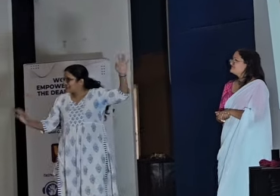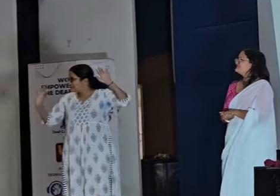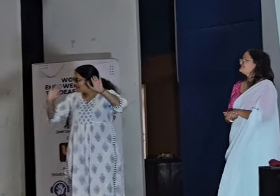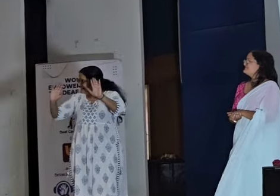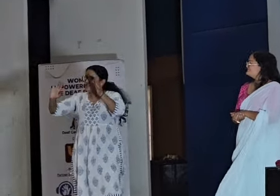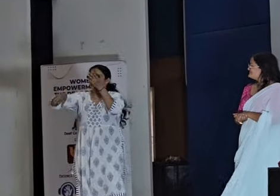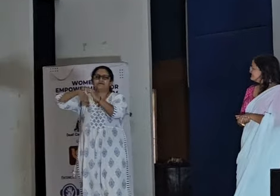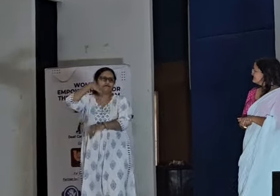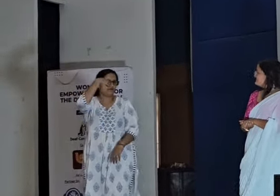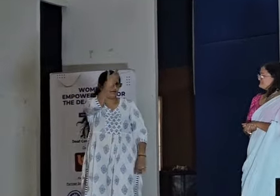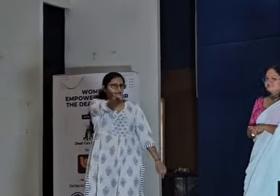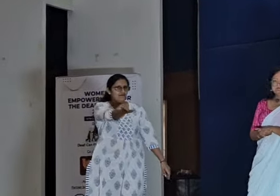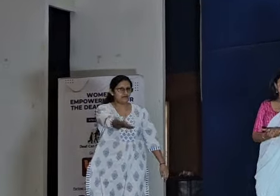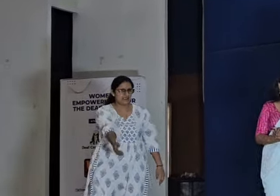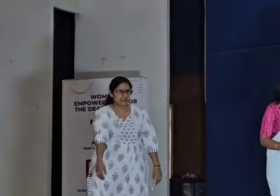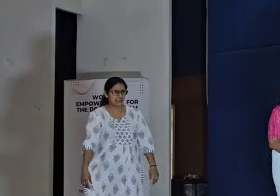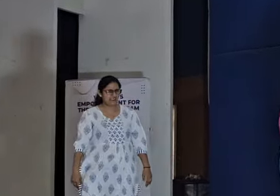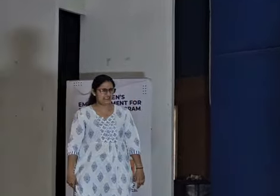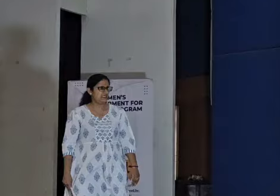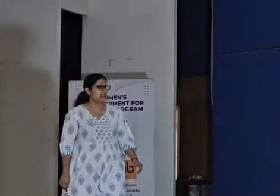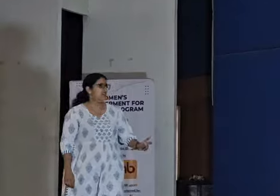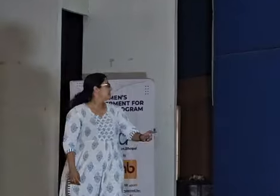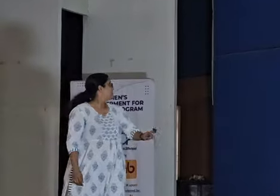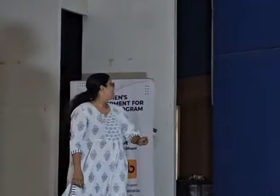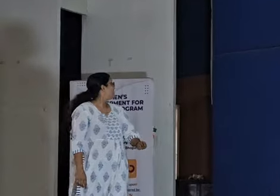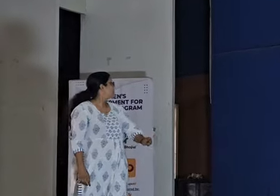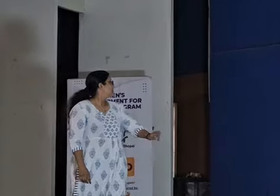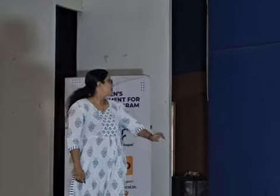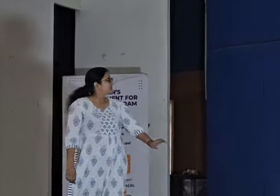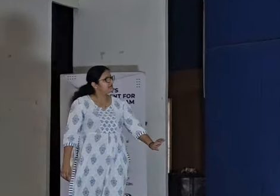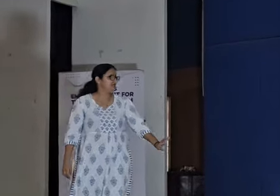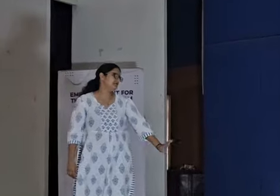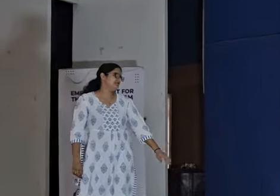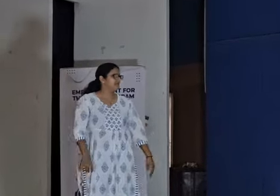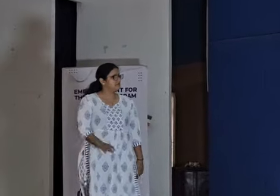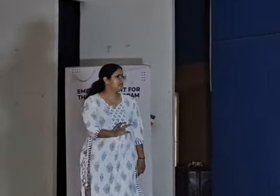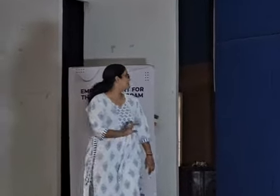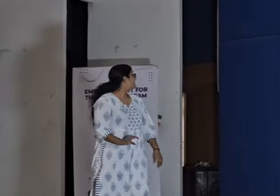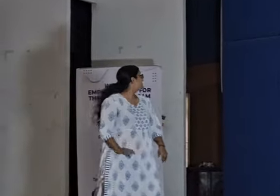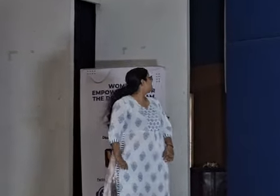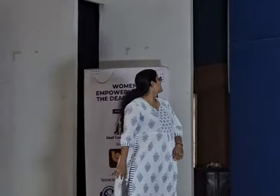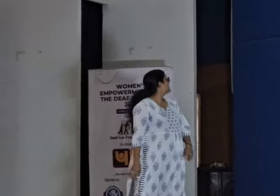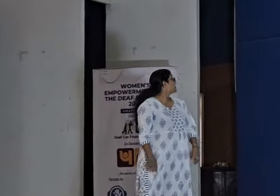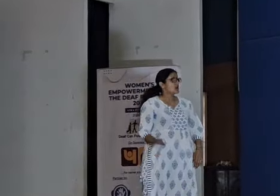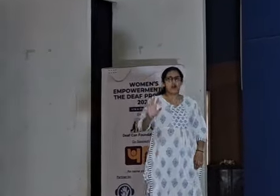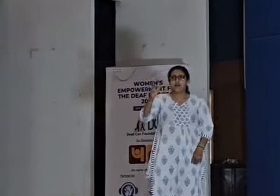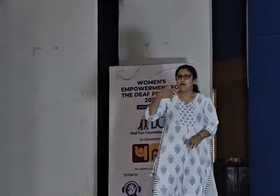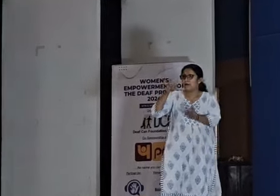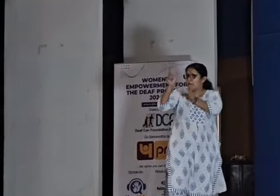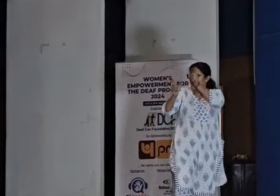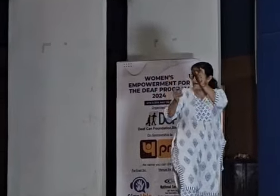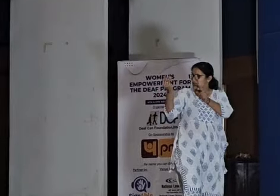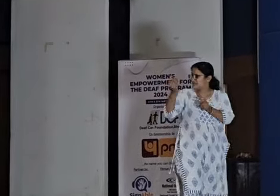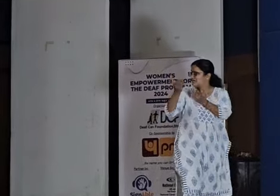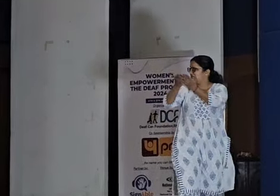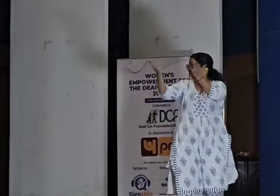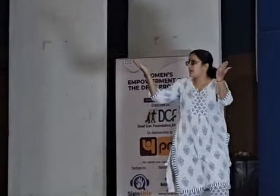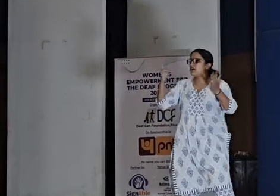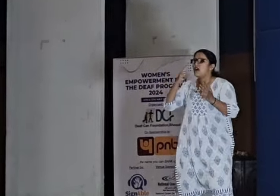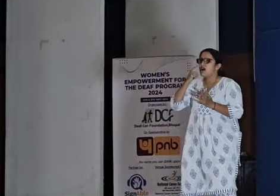ही दिखता है, उसके आसपास हमें ब्लैक दिखता है पूरा। साथ ही साथ हम और भी कुछ देखेंगे, फॉर एग्जाम्पल जिसकी बहुत सारे